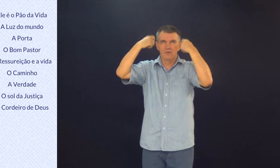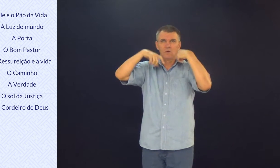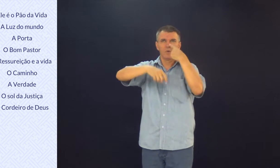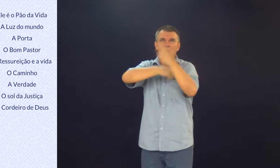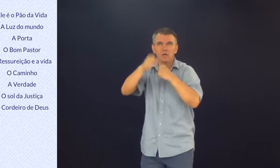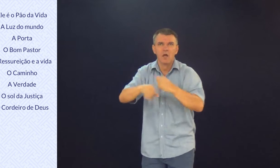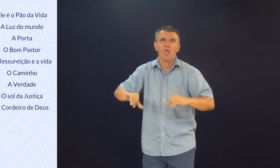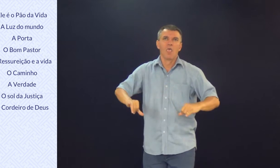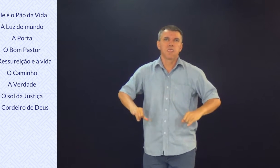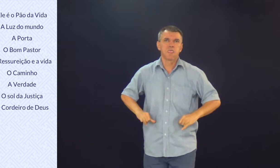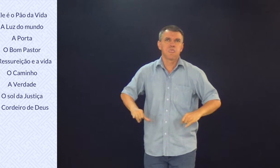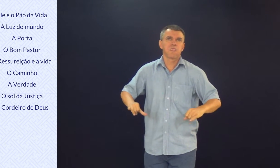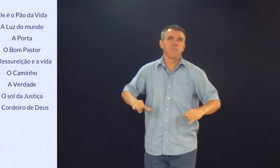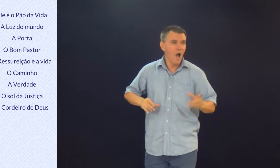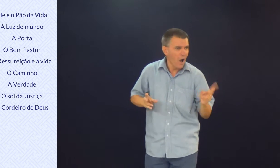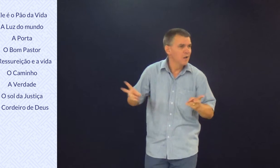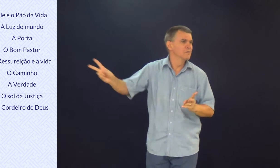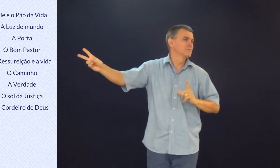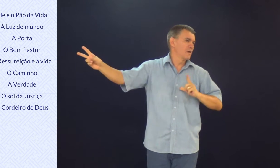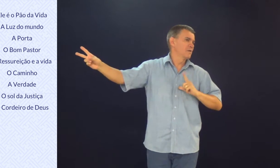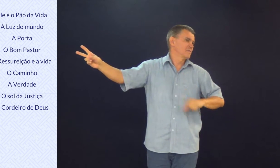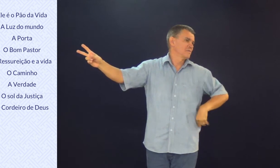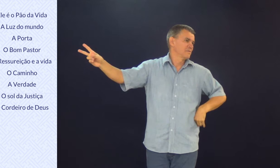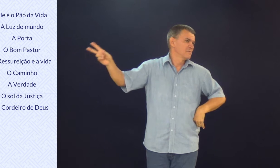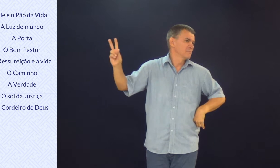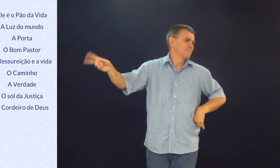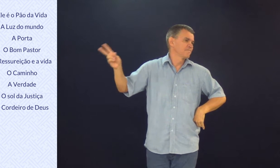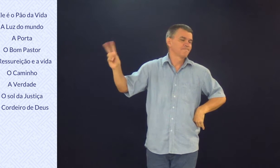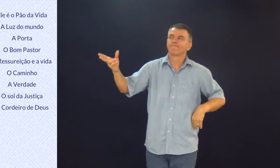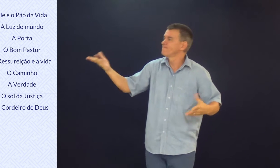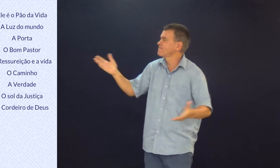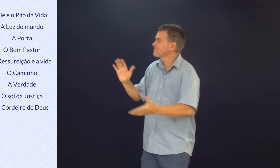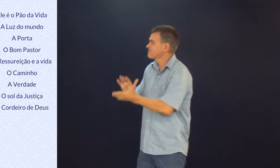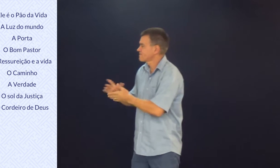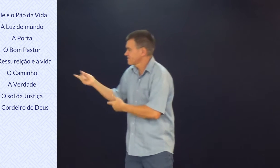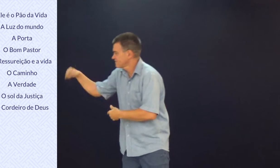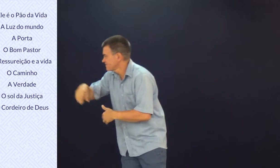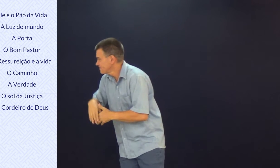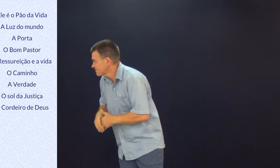e toda vez levar o animal para fazer um sacrifício em